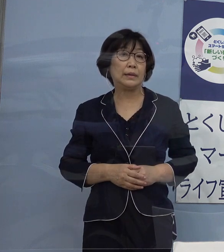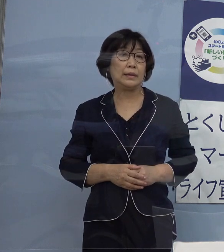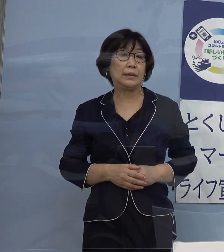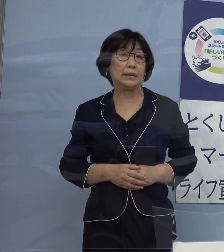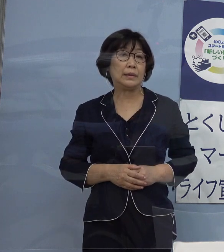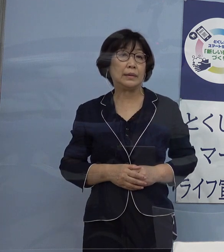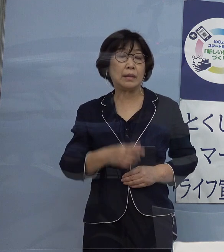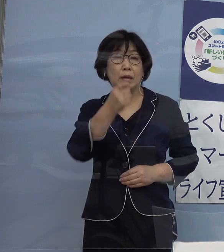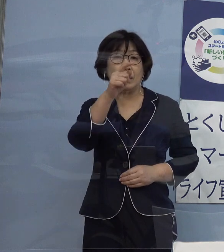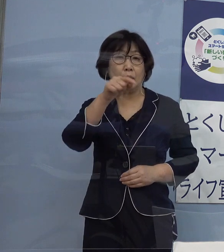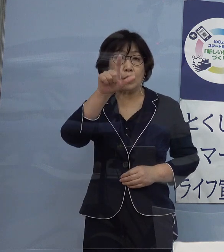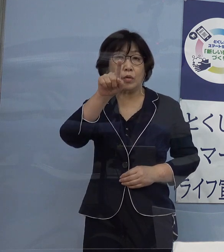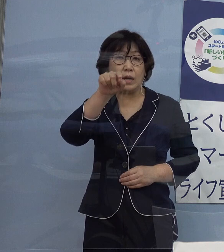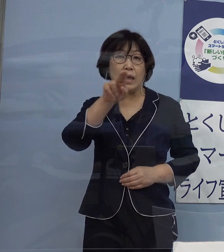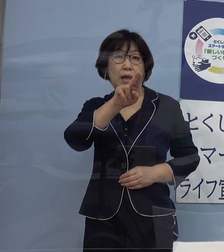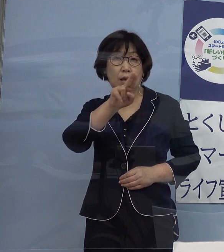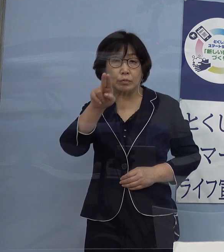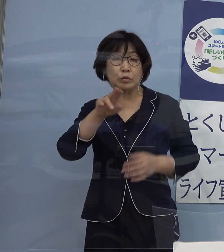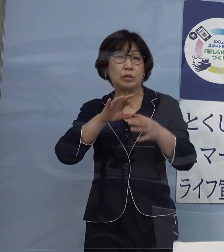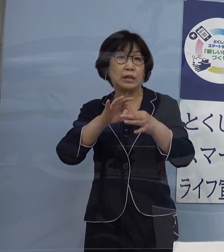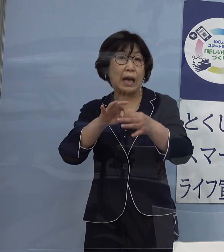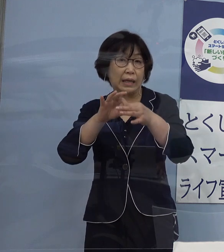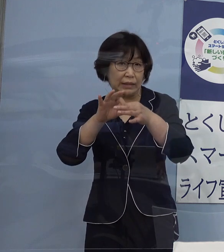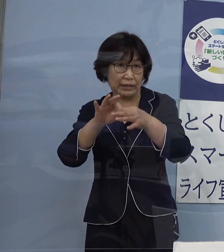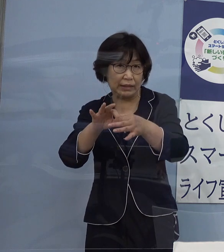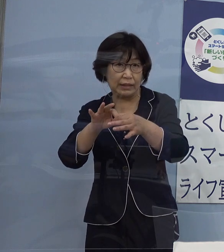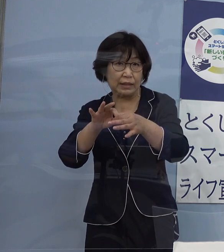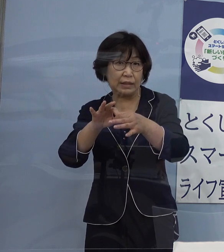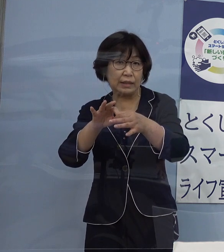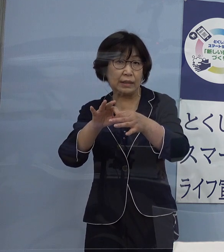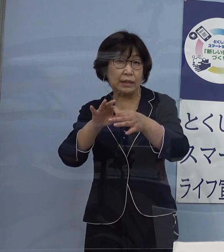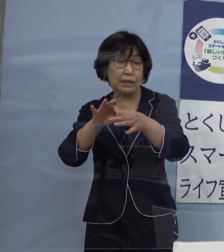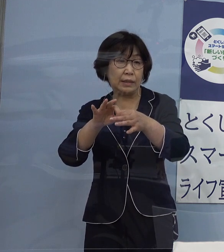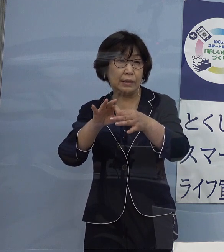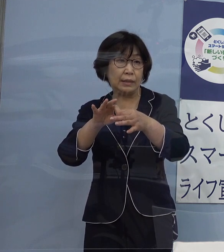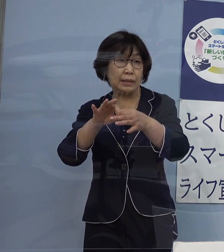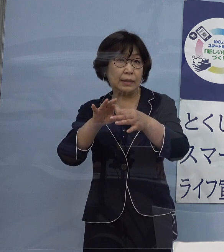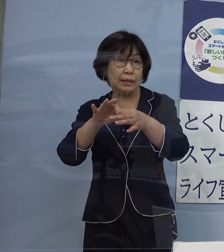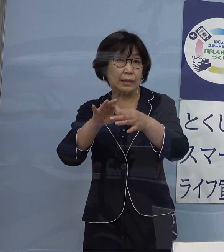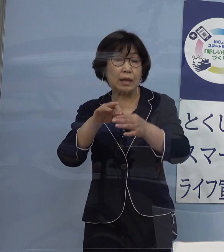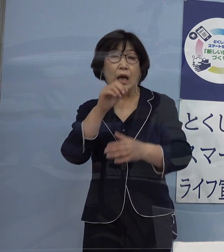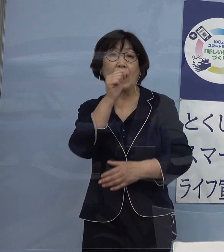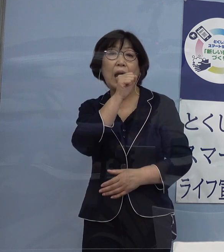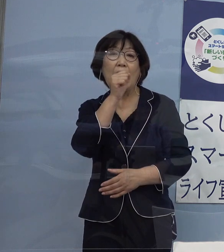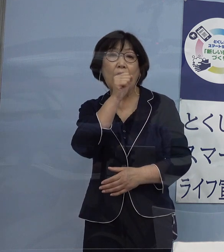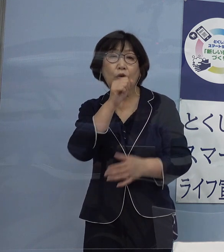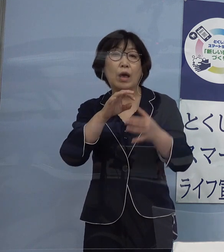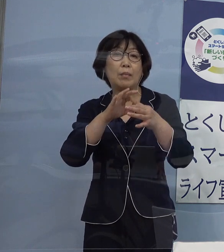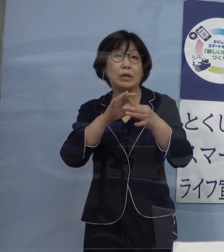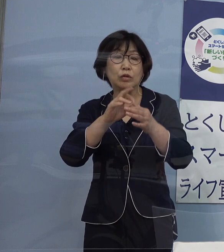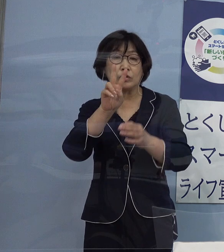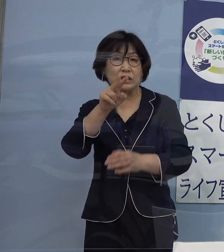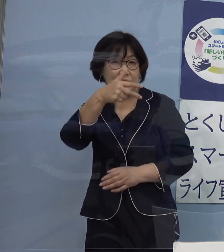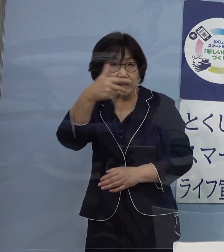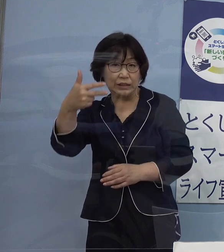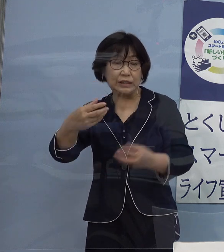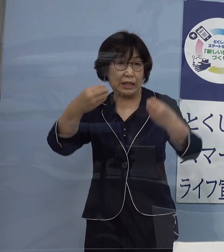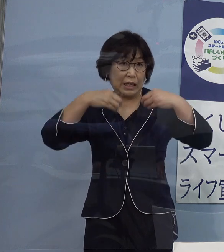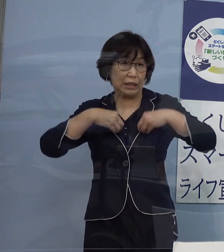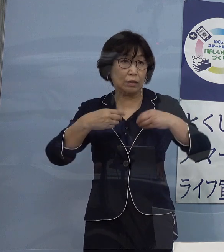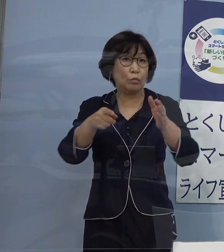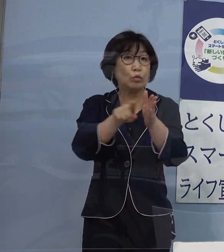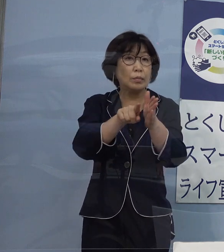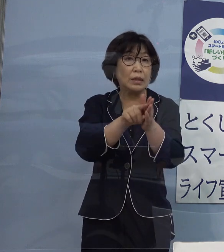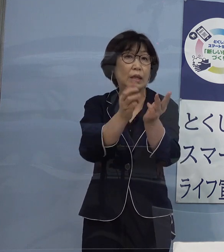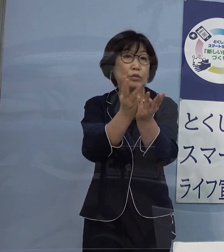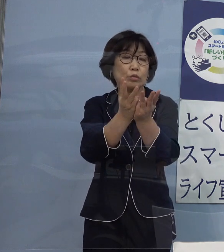たら問題部関係ということに、 問題部関連というか、カラオケにまつわる二次感染も含めた、総数